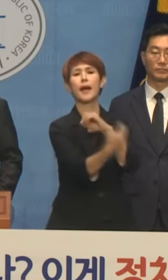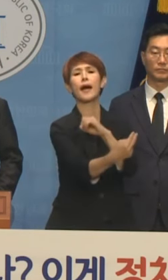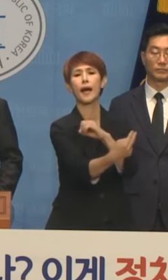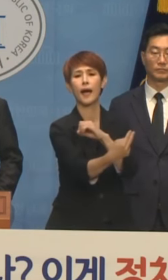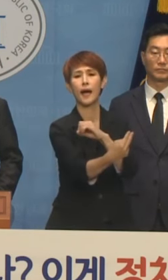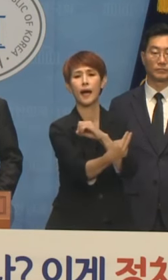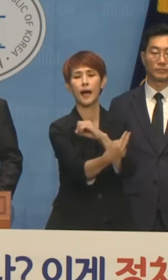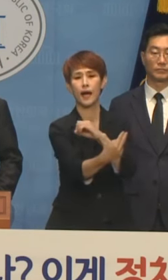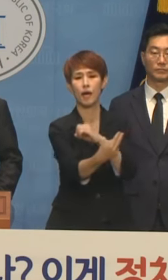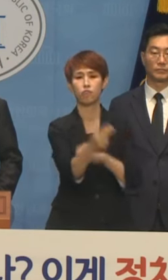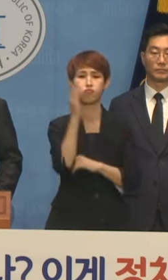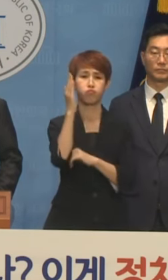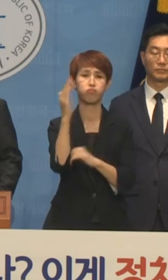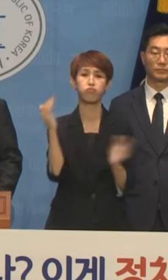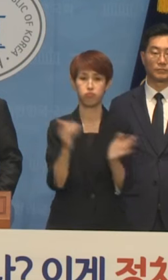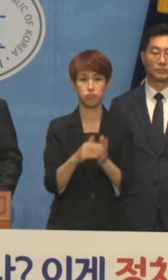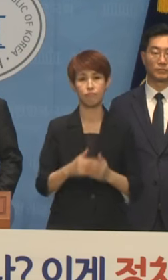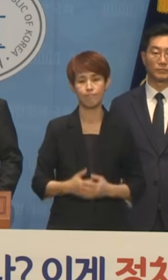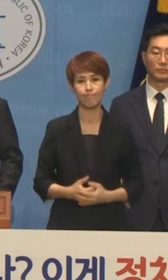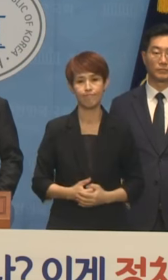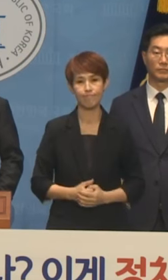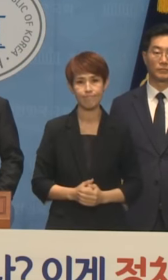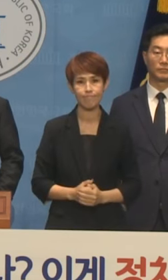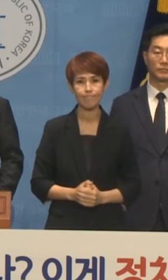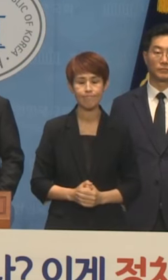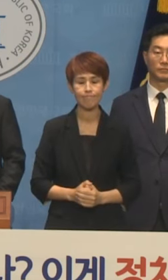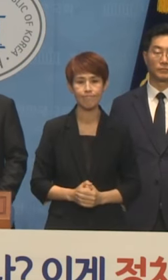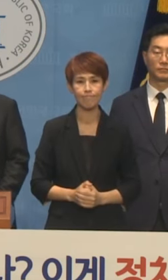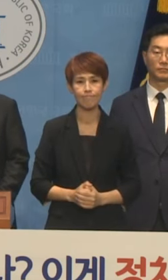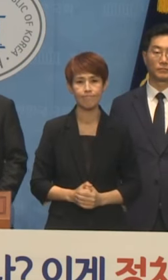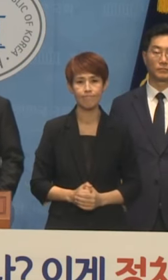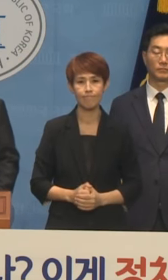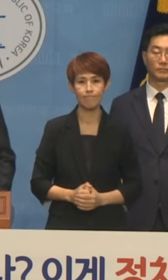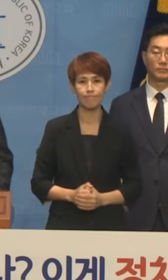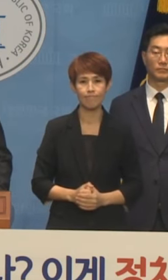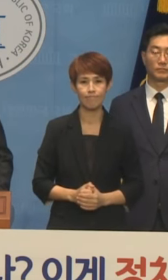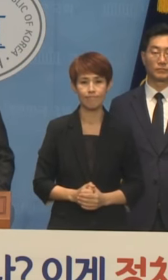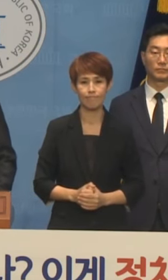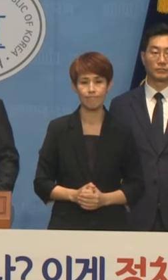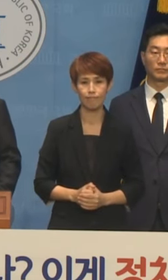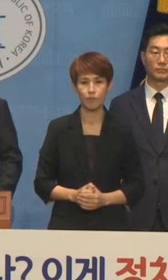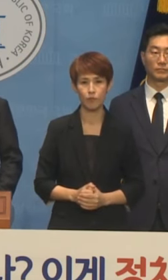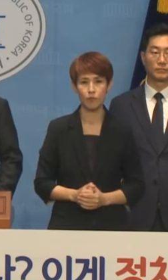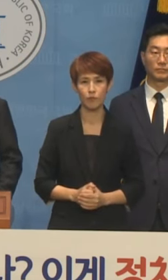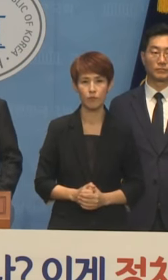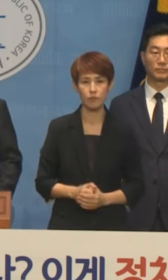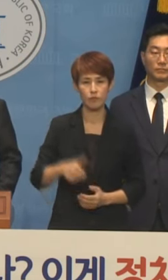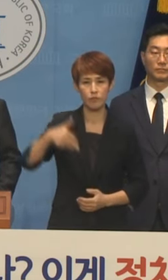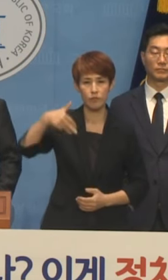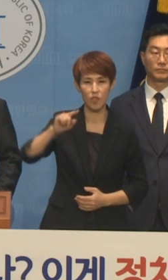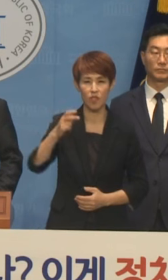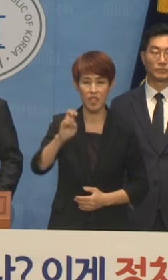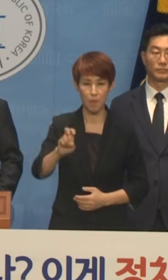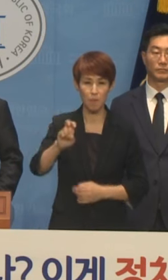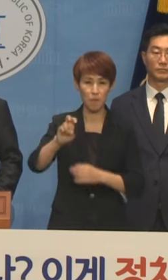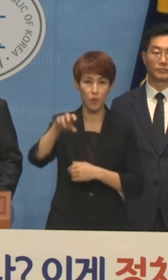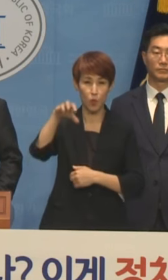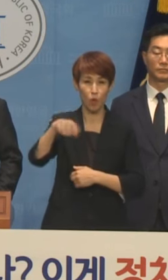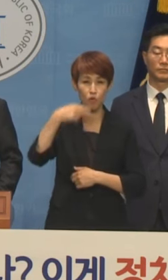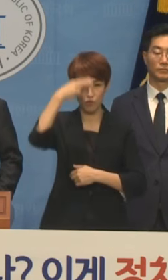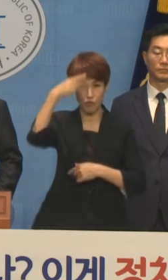하는 얘기까지 한 상태입니다. 그래서 이 사건을 자꾸 청담동 술자리와 그리고 청담동 술자리가